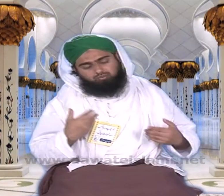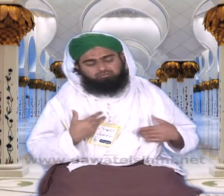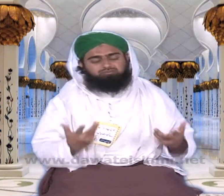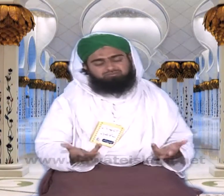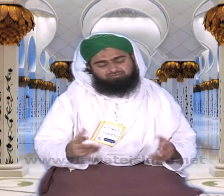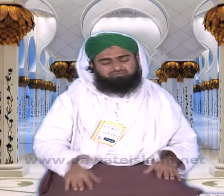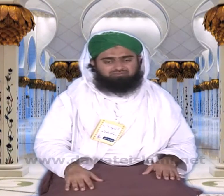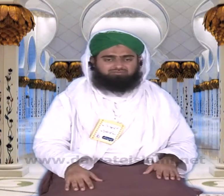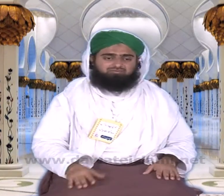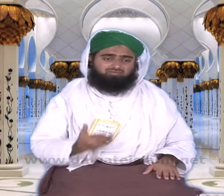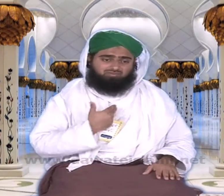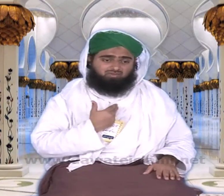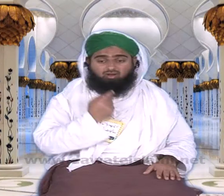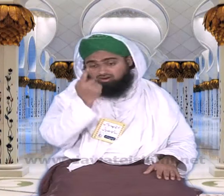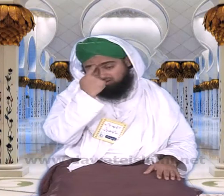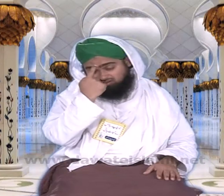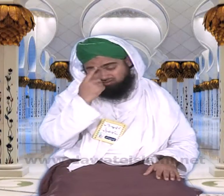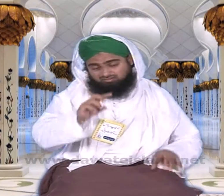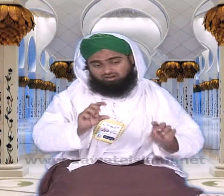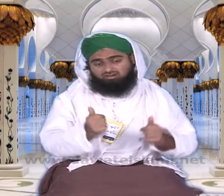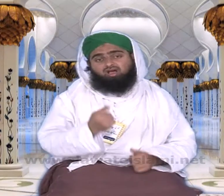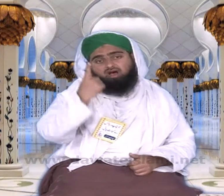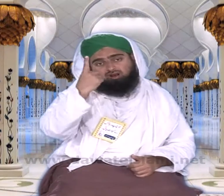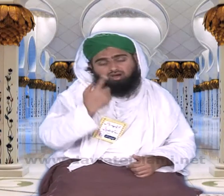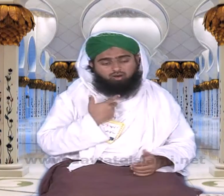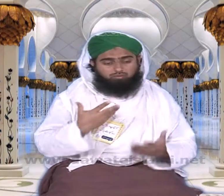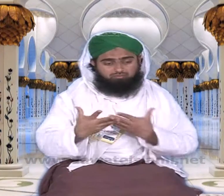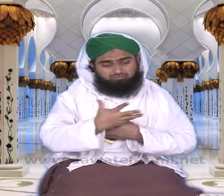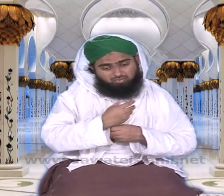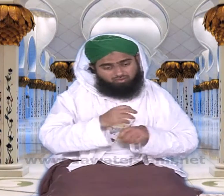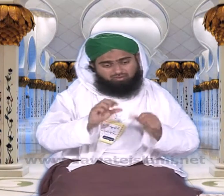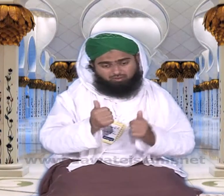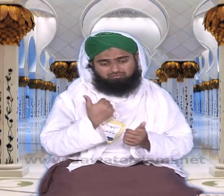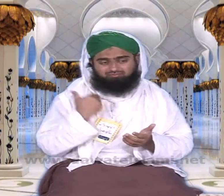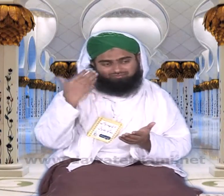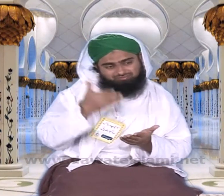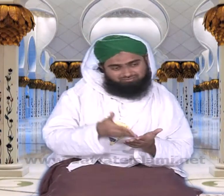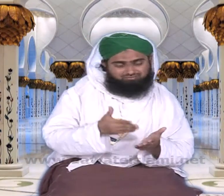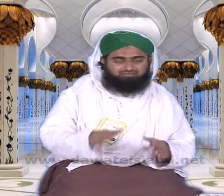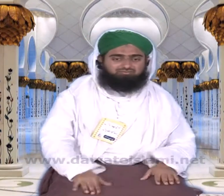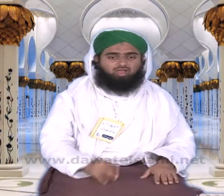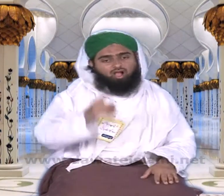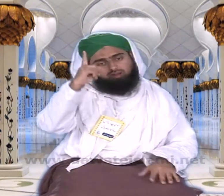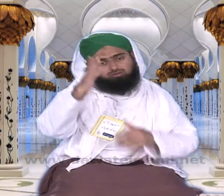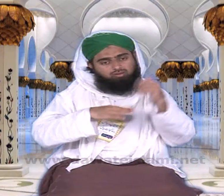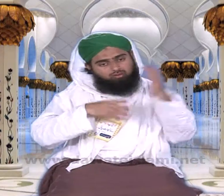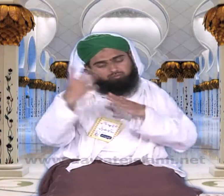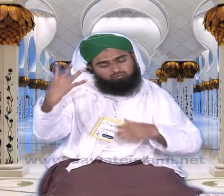ایسا نہیں ہونا چاہیے بلکہ یہ ہماری سعادت ہے کہ اللہ نے ہمیں توفیق دی ہمارا کمال نہیں ہے اس خالق علم یزل کا